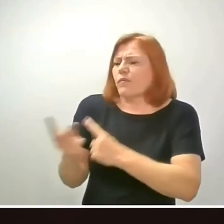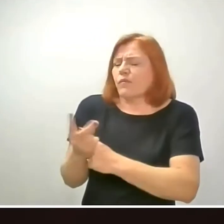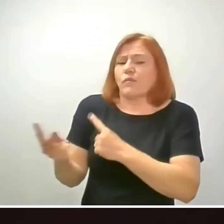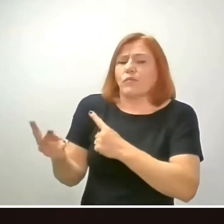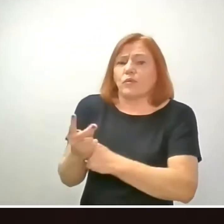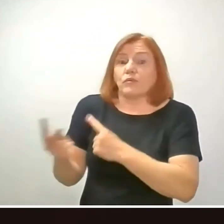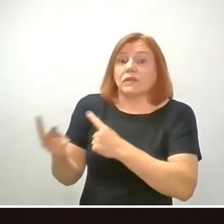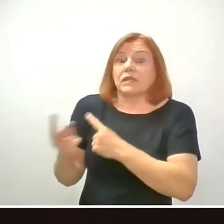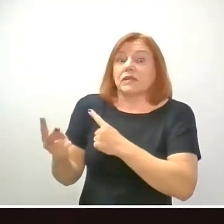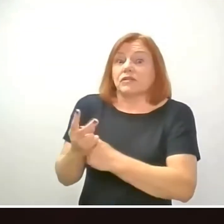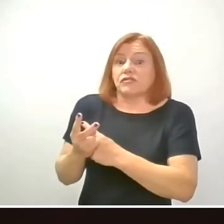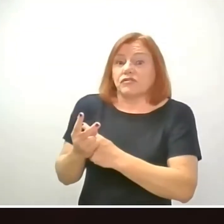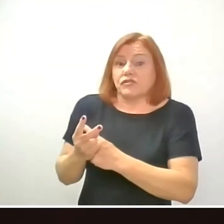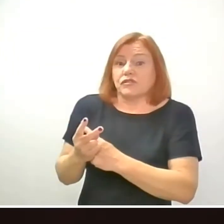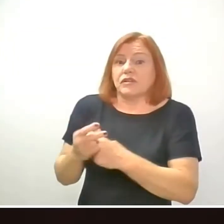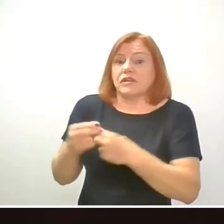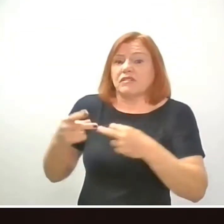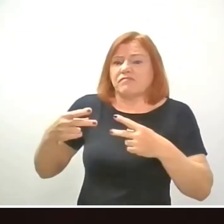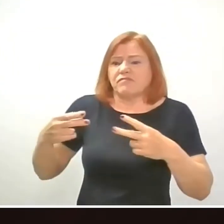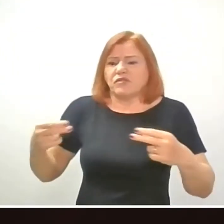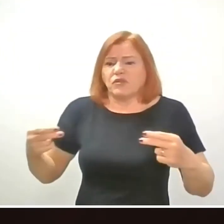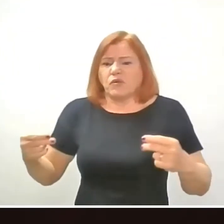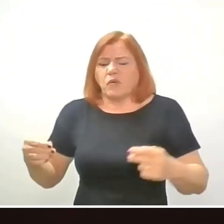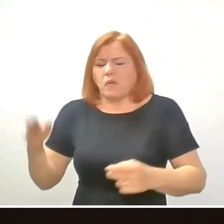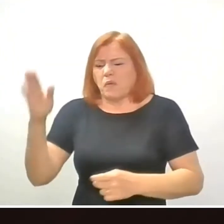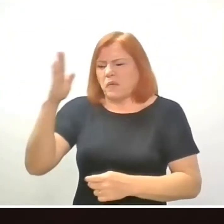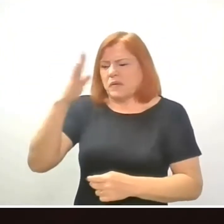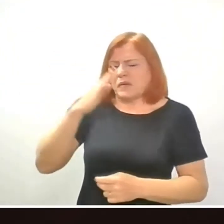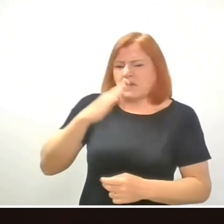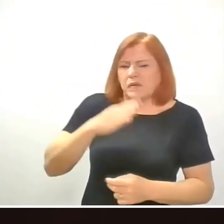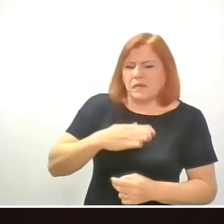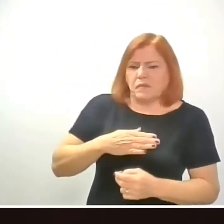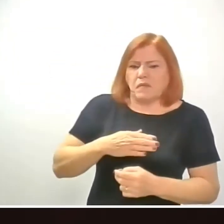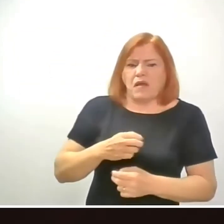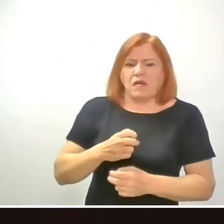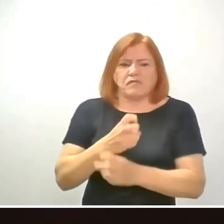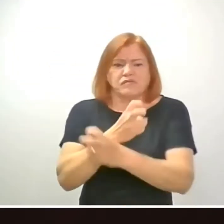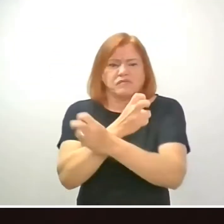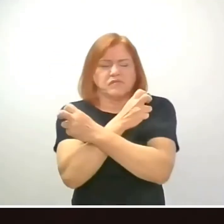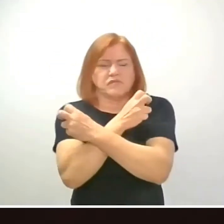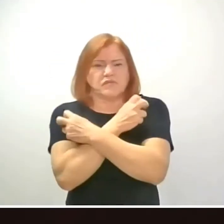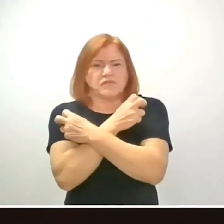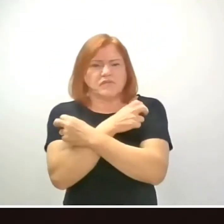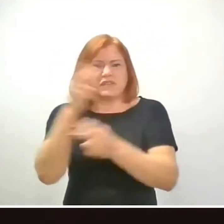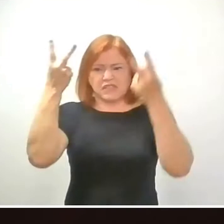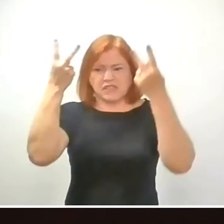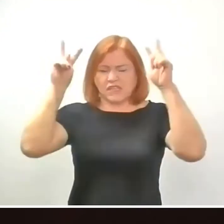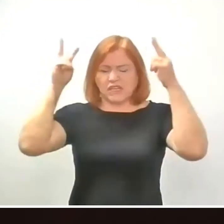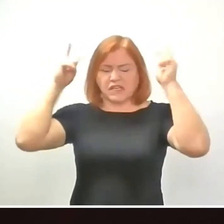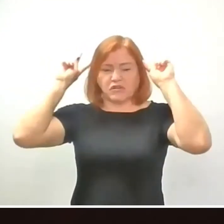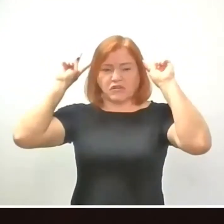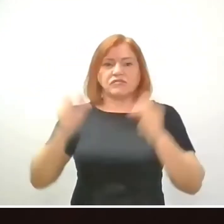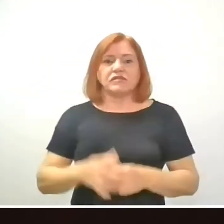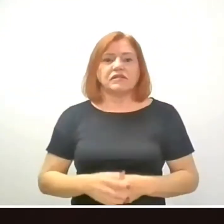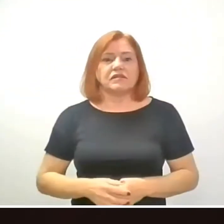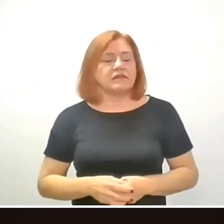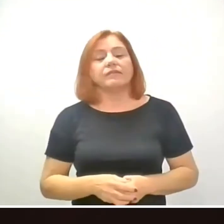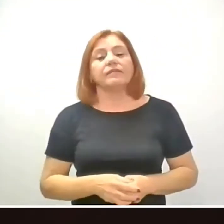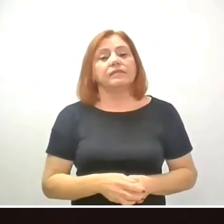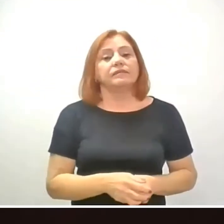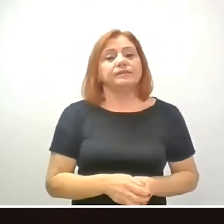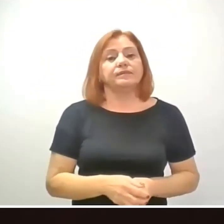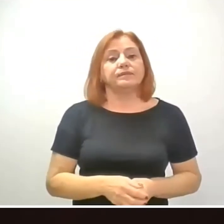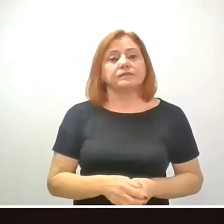Tá? Aí eles discorriam entre si, né? É que não temos